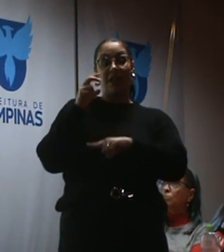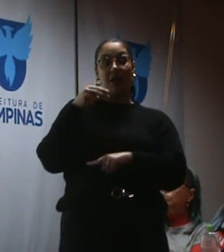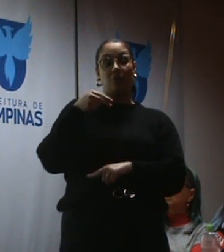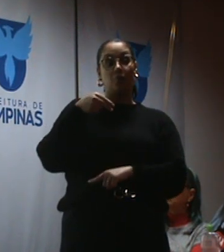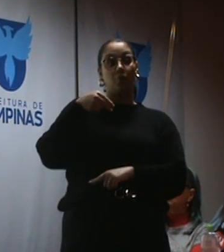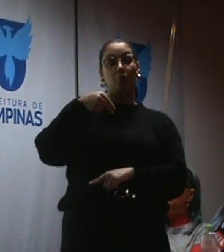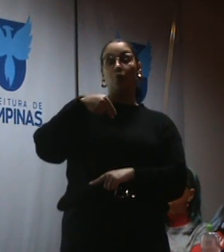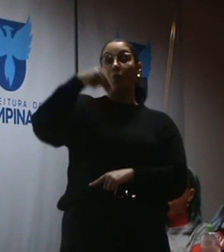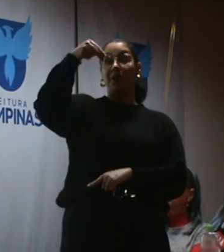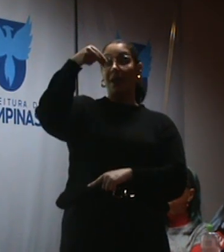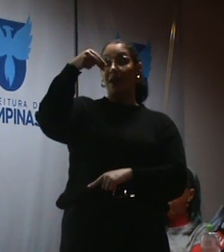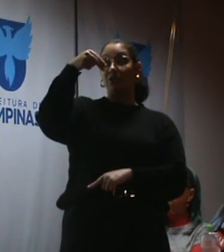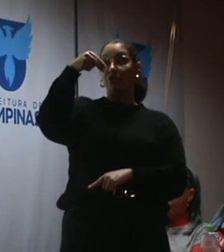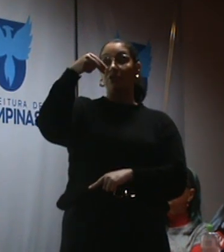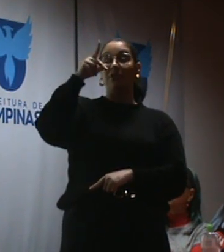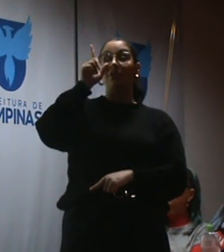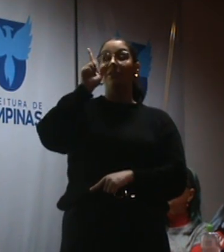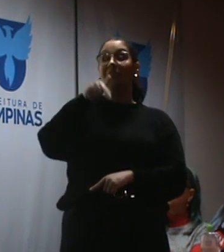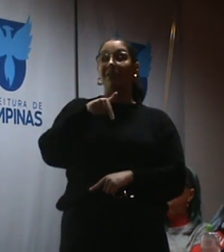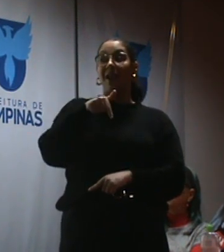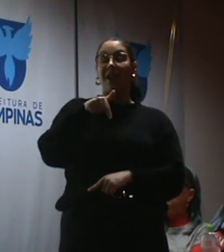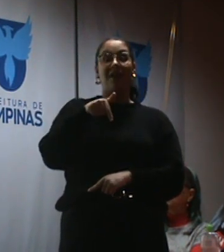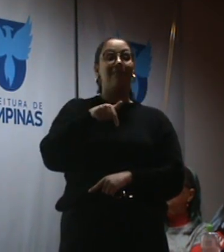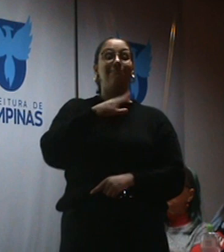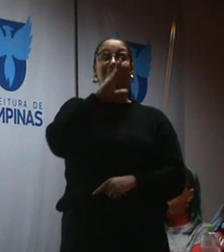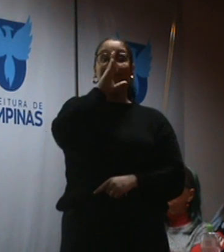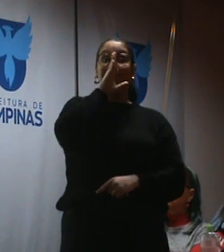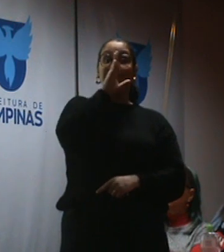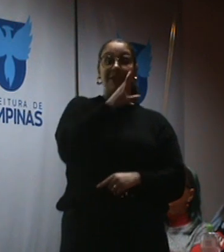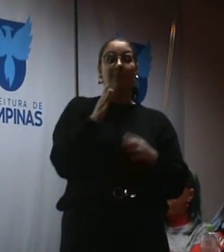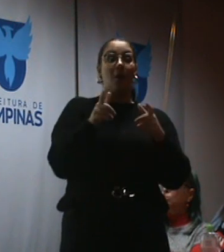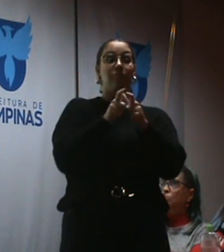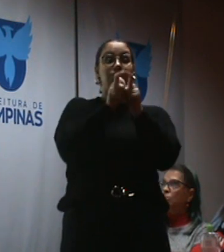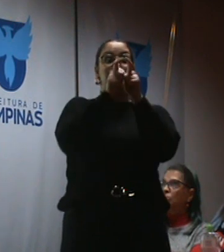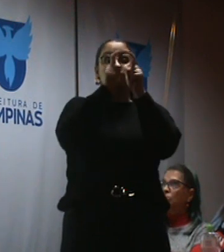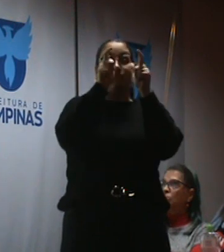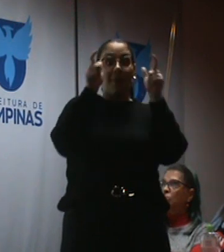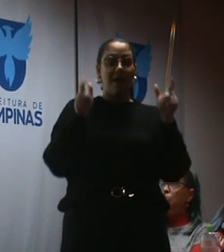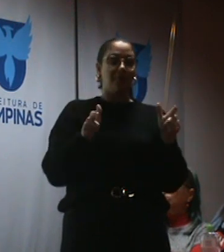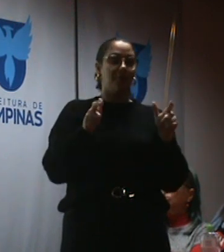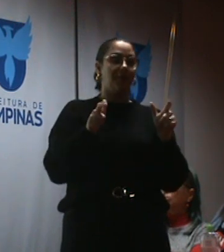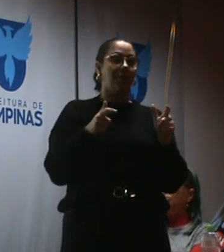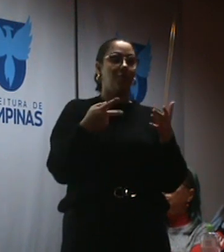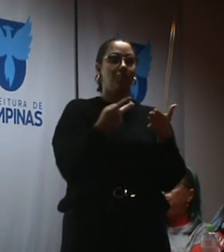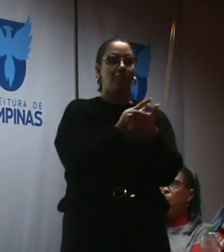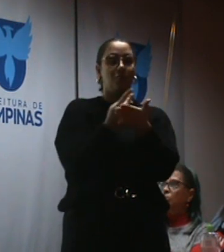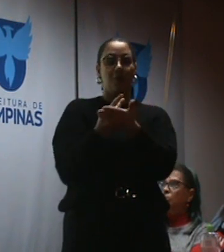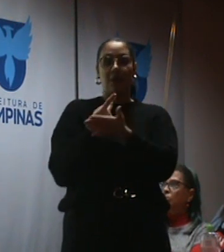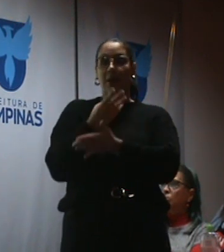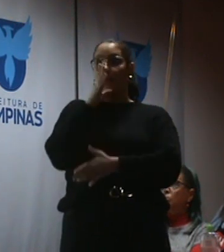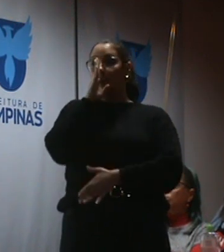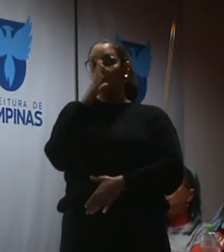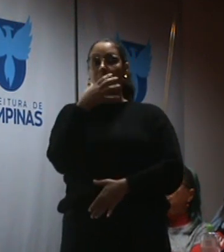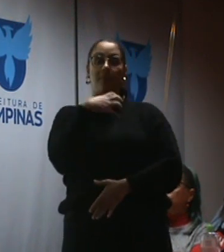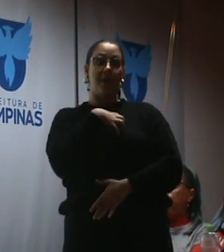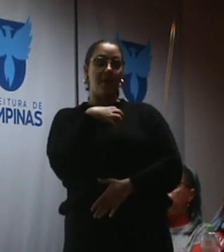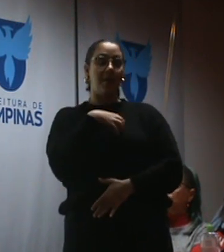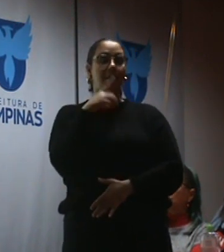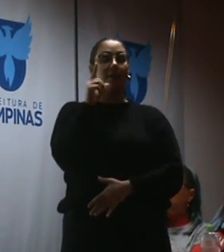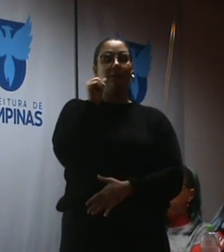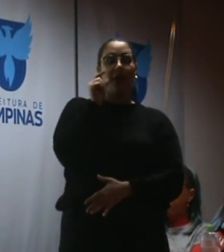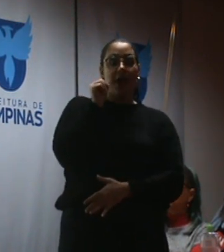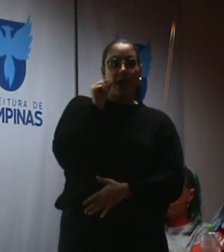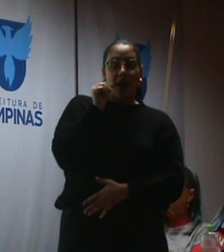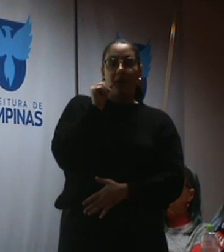os mais, os que representavam a maioria dos casos, principalmente Bahia, o Ceará, e a